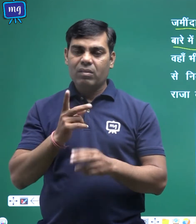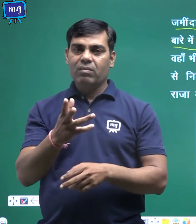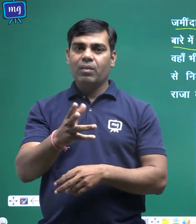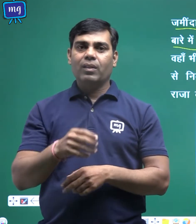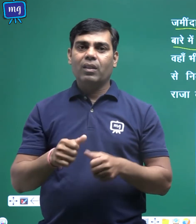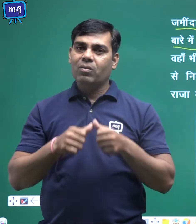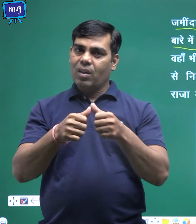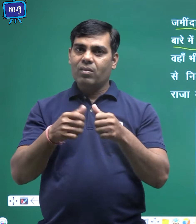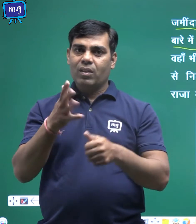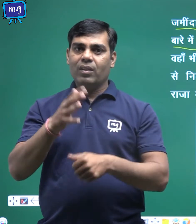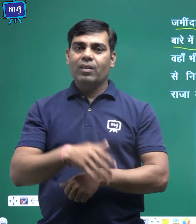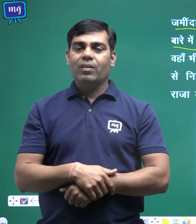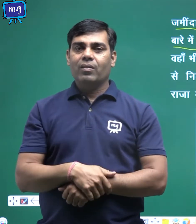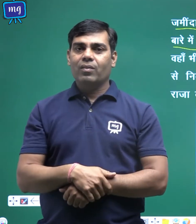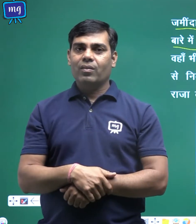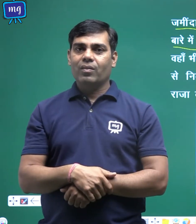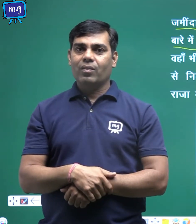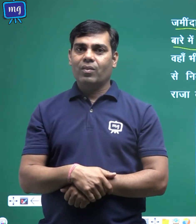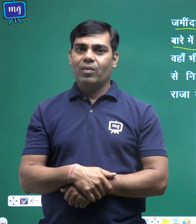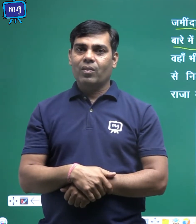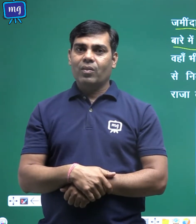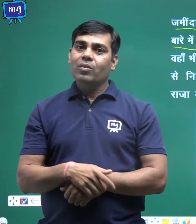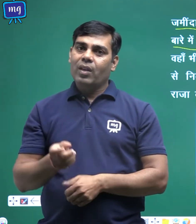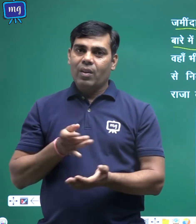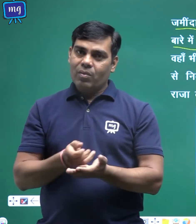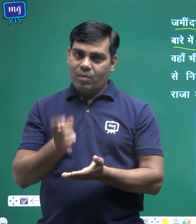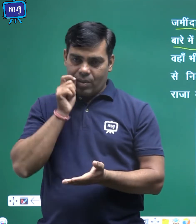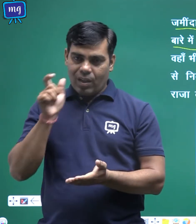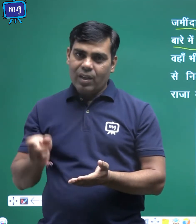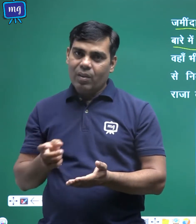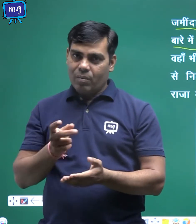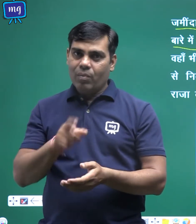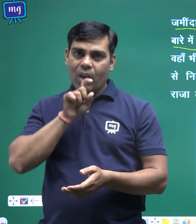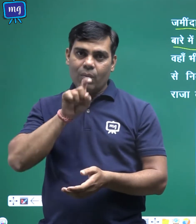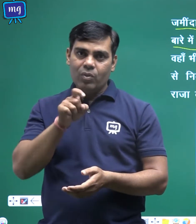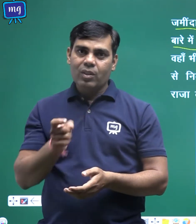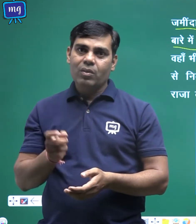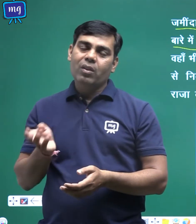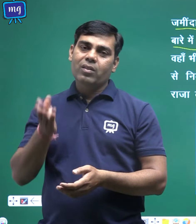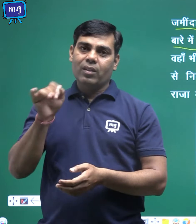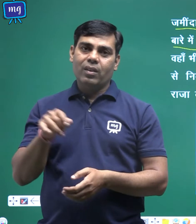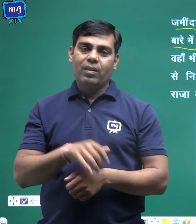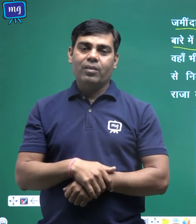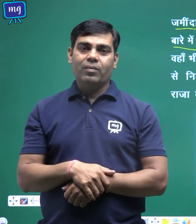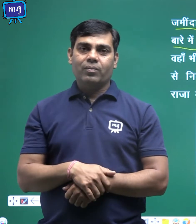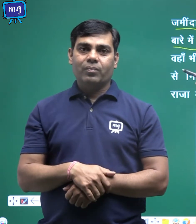है, चाहे वो जमींदार ने पूछा हो या जागीरदार ने।